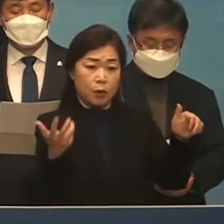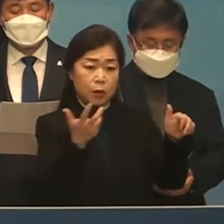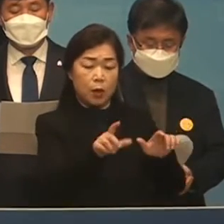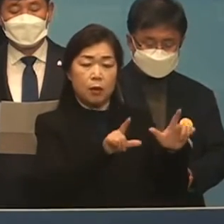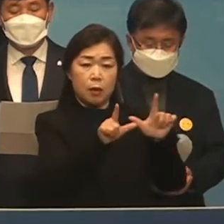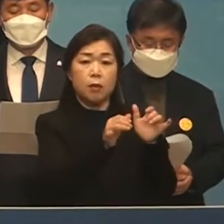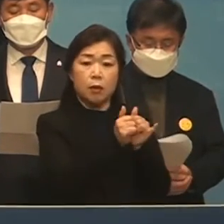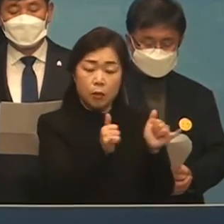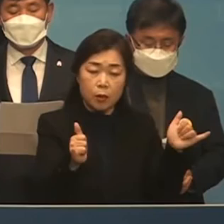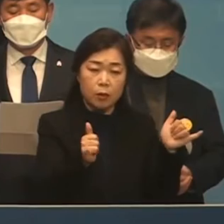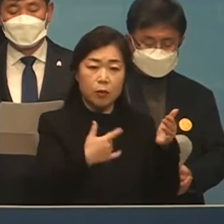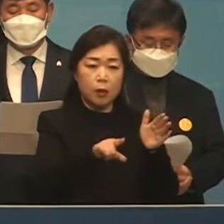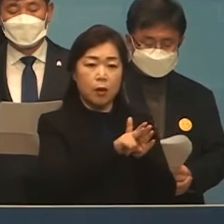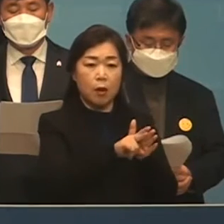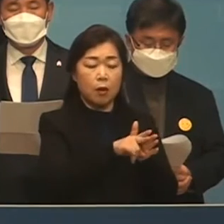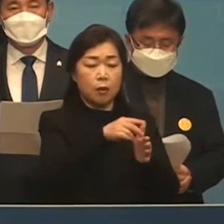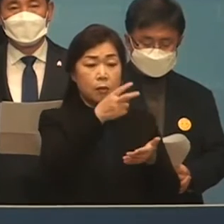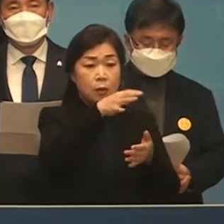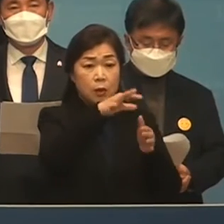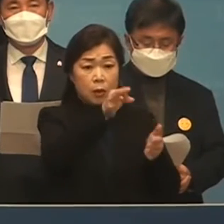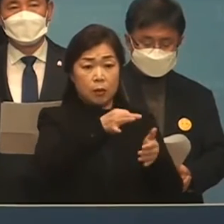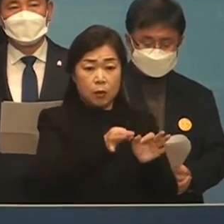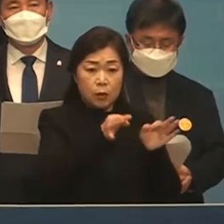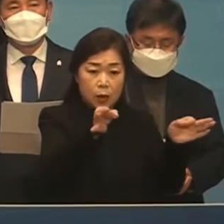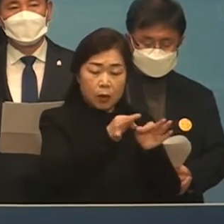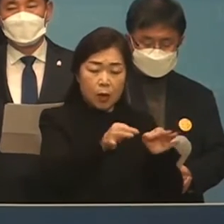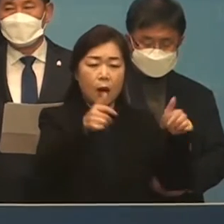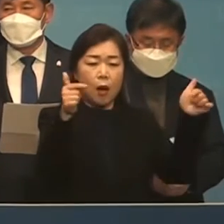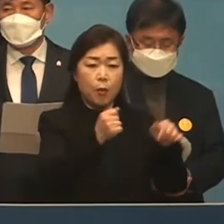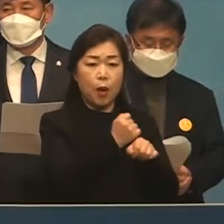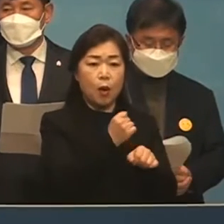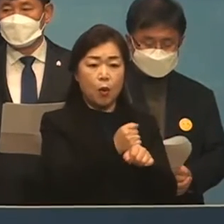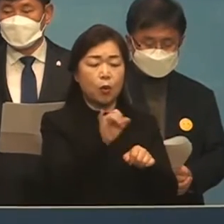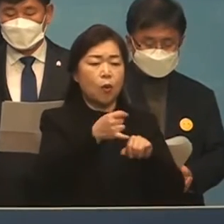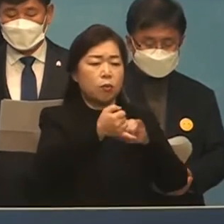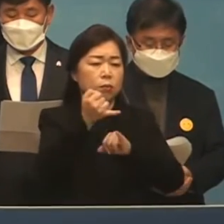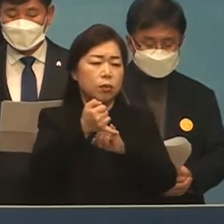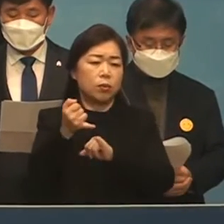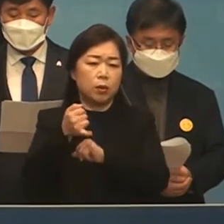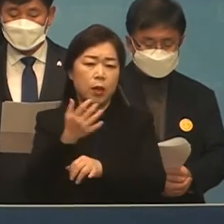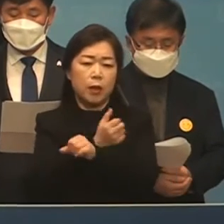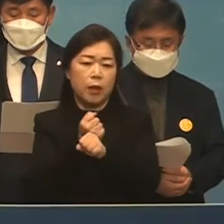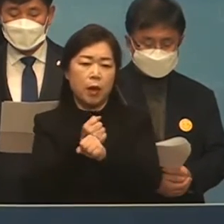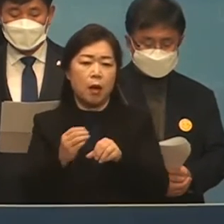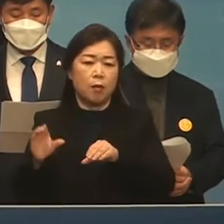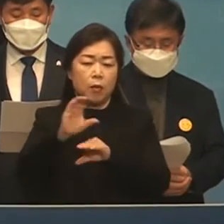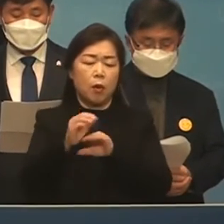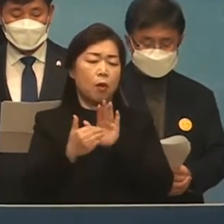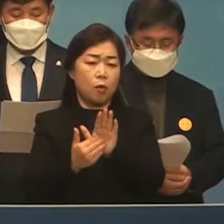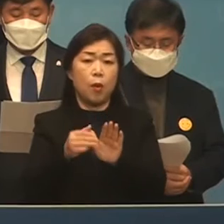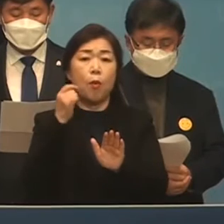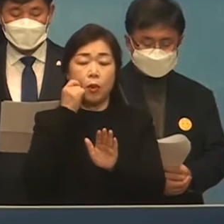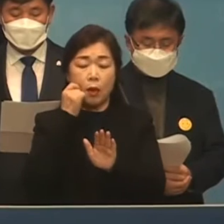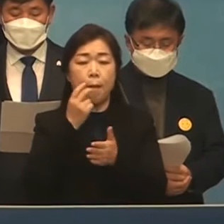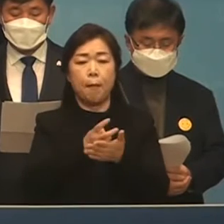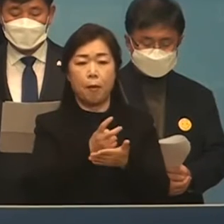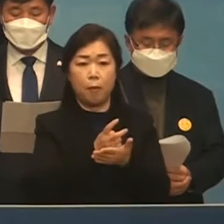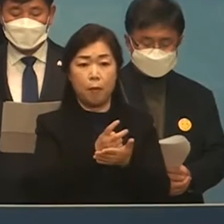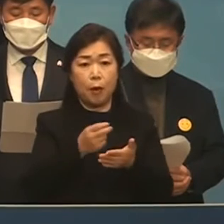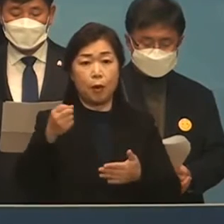청구를 실효하기 위한 법률과 불가피한 임대료 연체로 인한 계약갱신을 거절하지 못하도록 하는